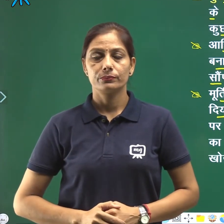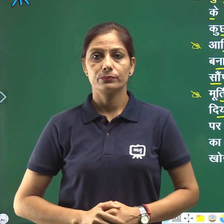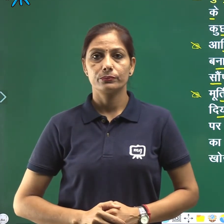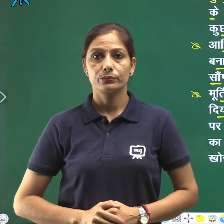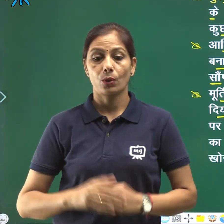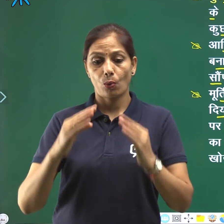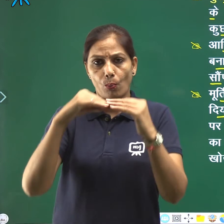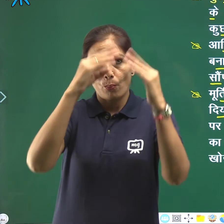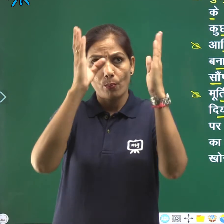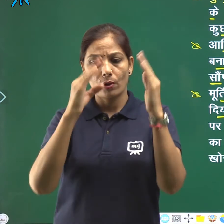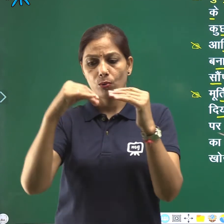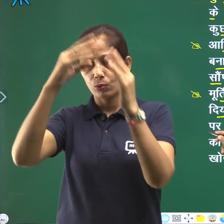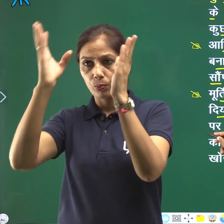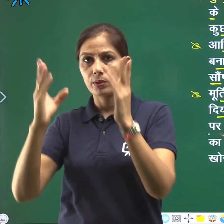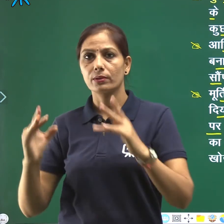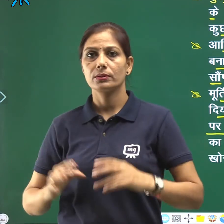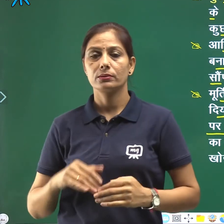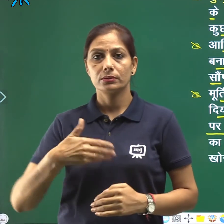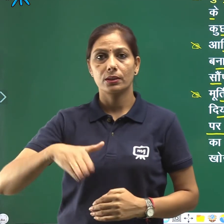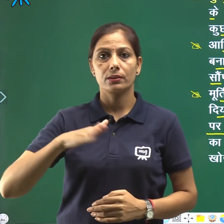पर्वतों पर जाकर